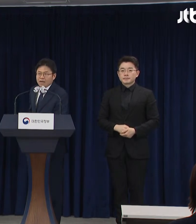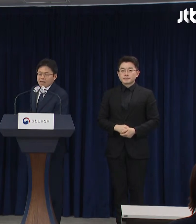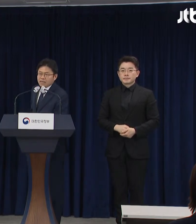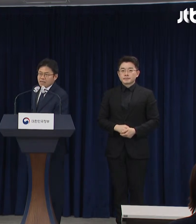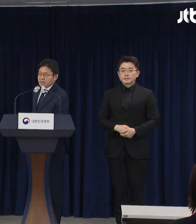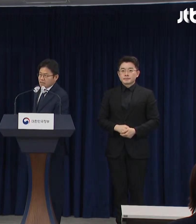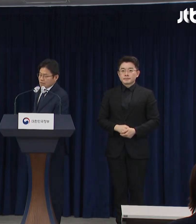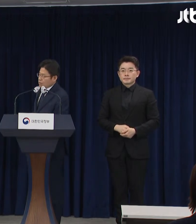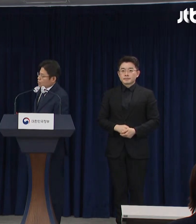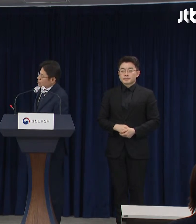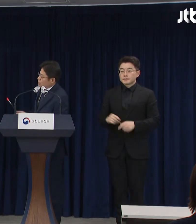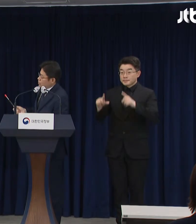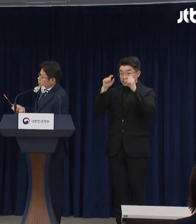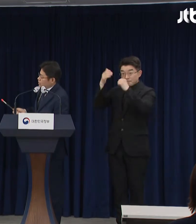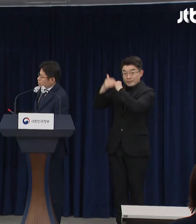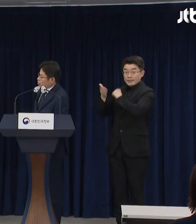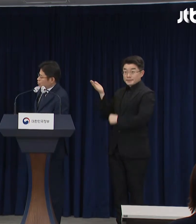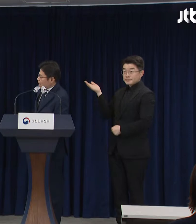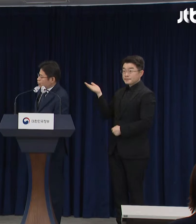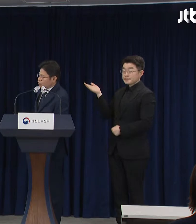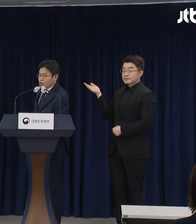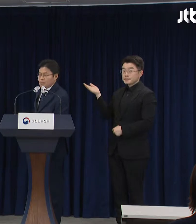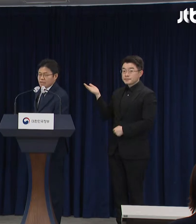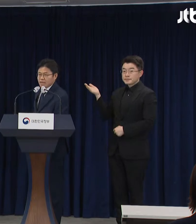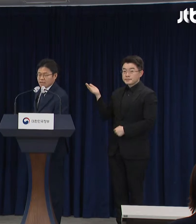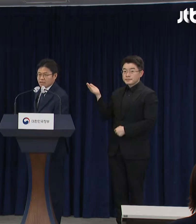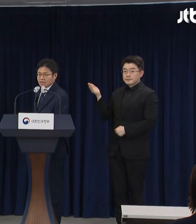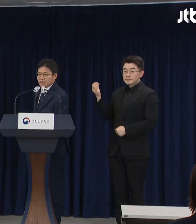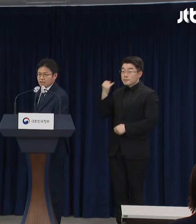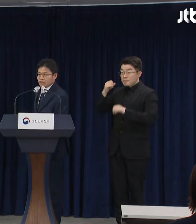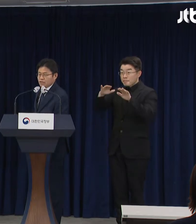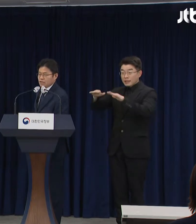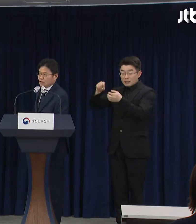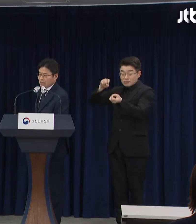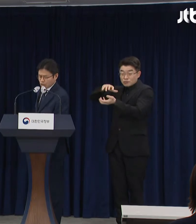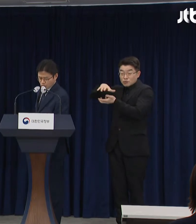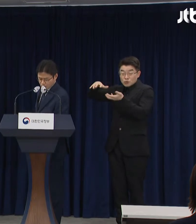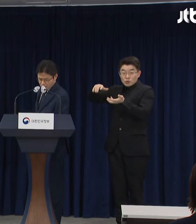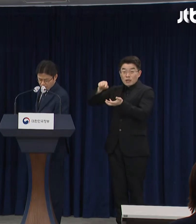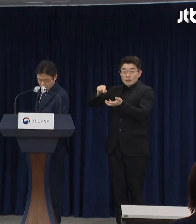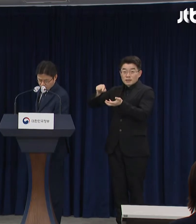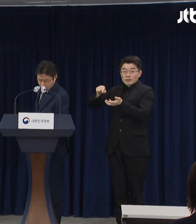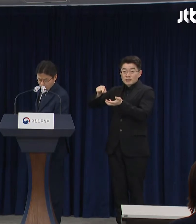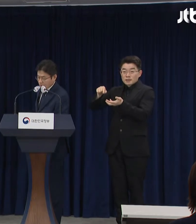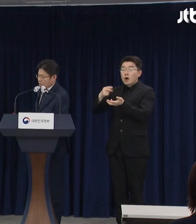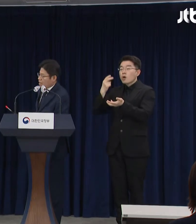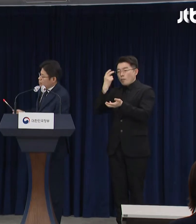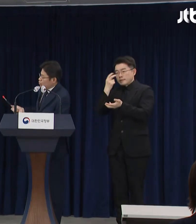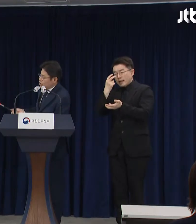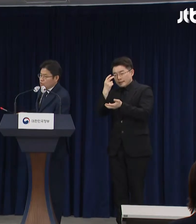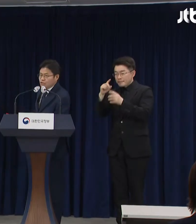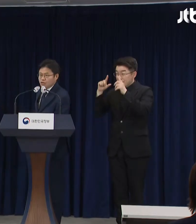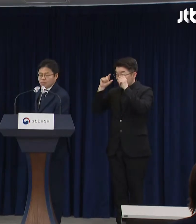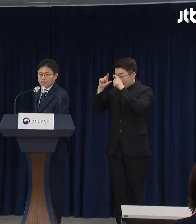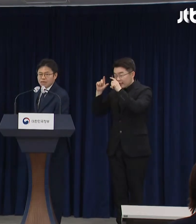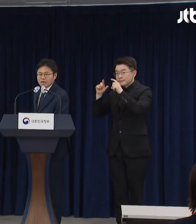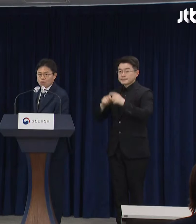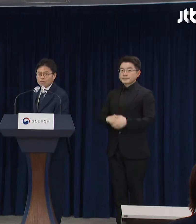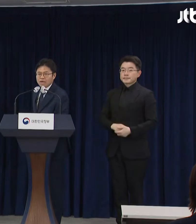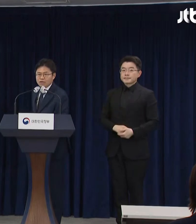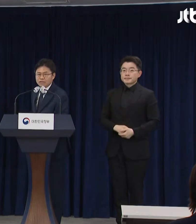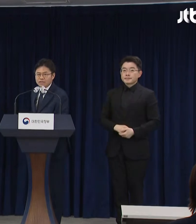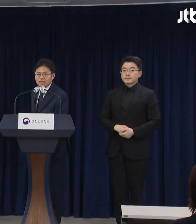예, 이 사진이 바로 희석 방출 설비에 대한 저희들이 현장 점검을 할 때 이 사진입니다. 보시는